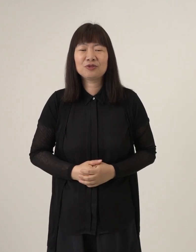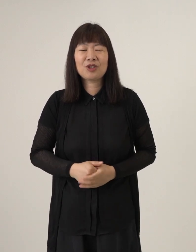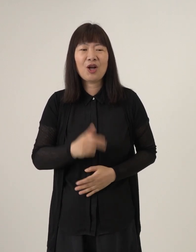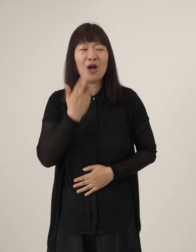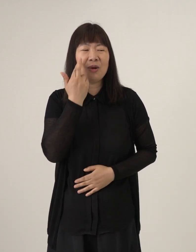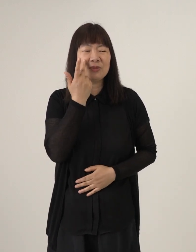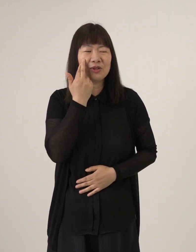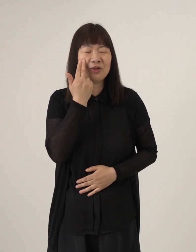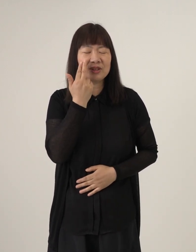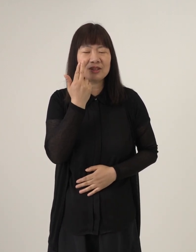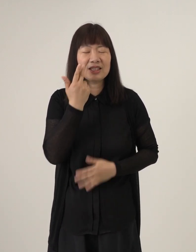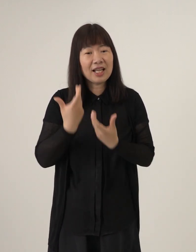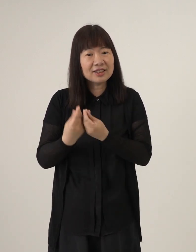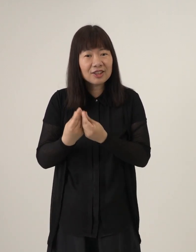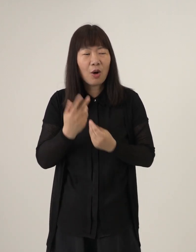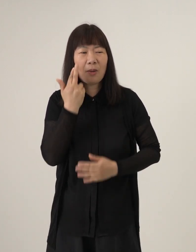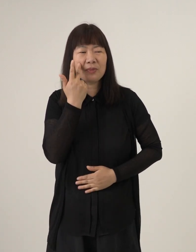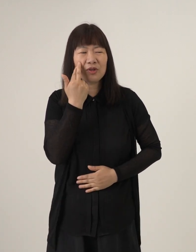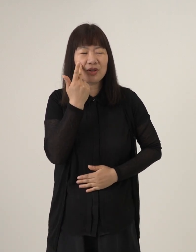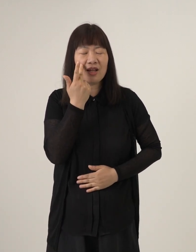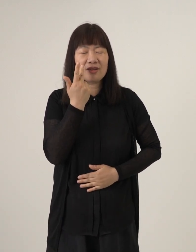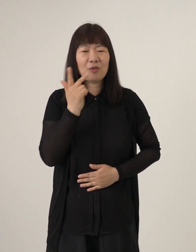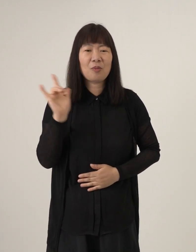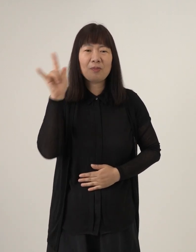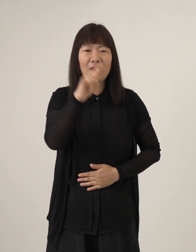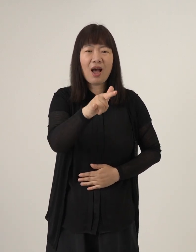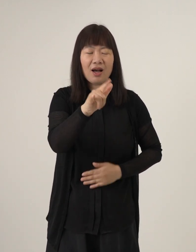미국에서 이민 생활하면서 고달픈데